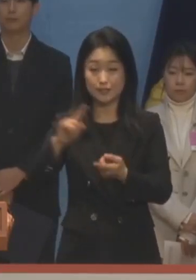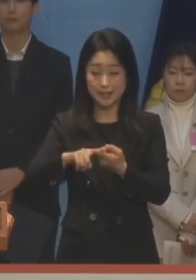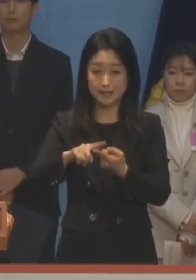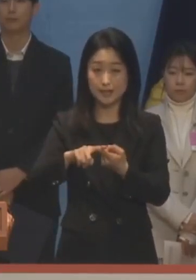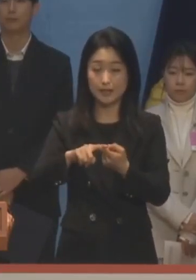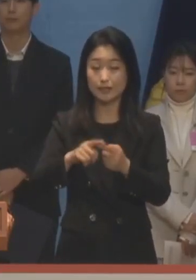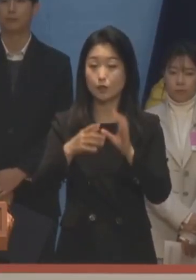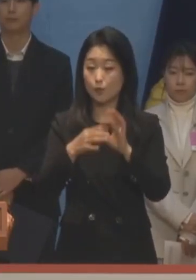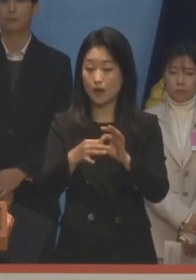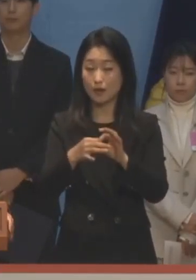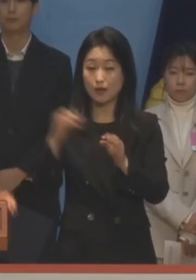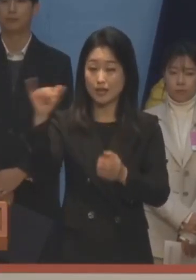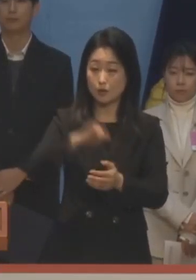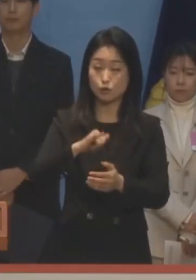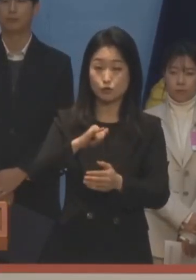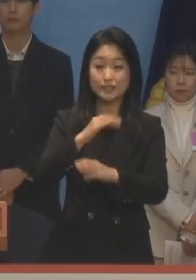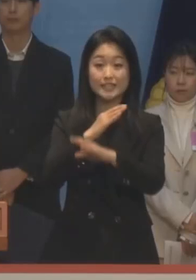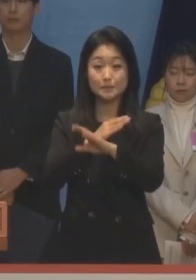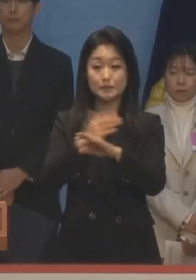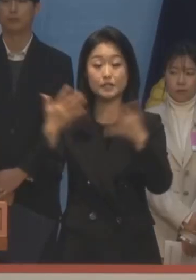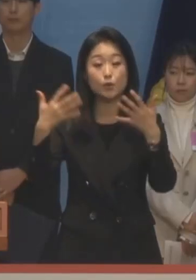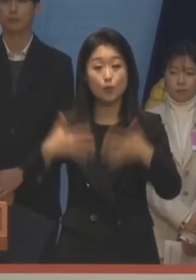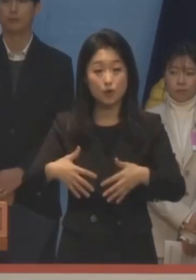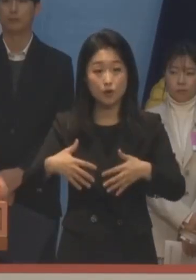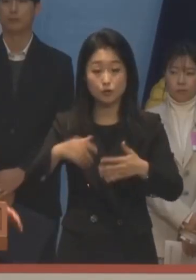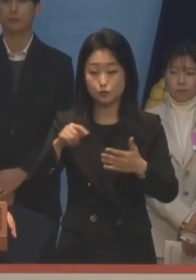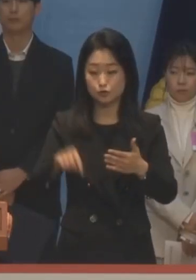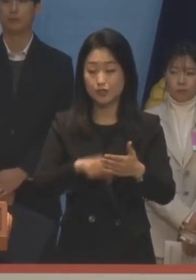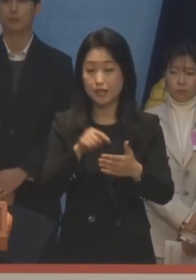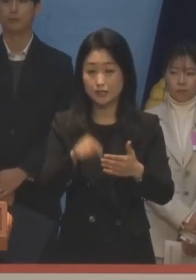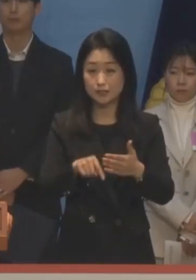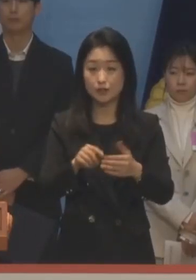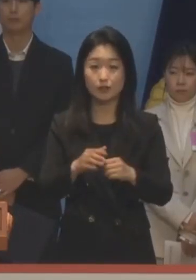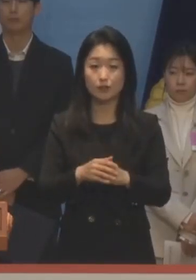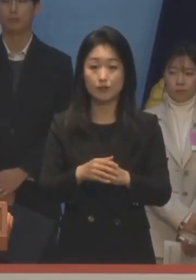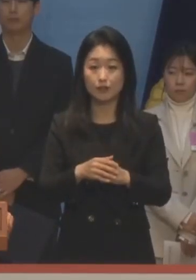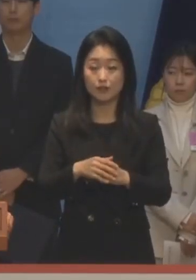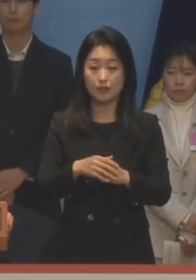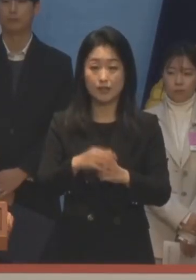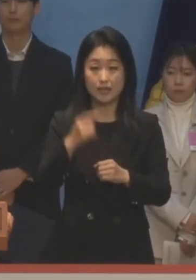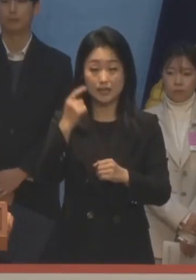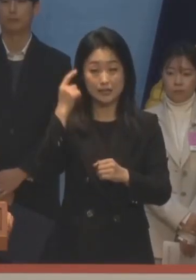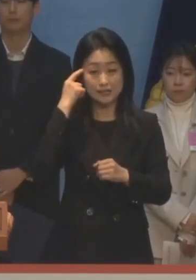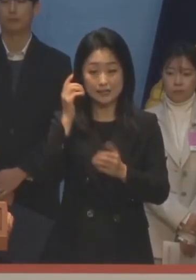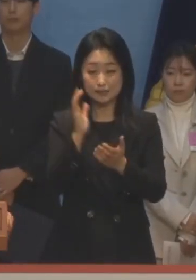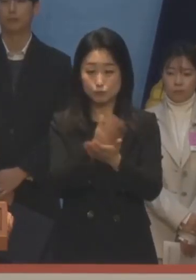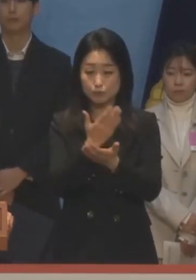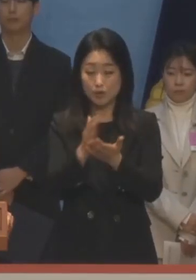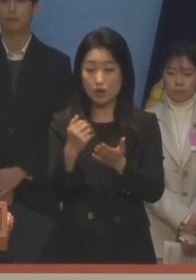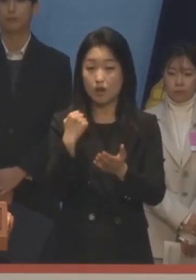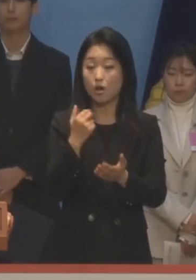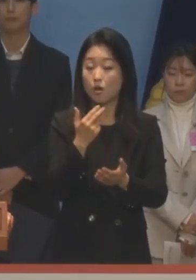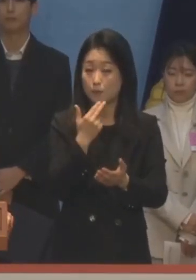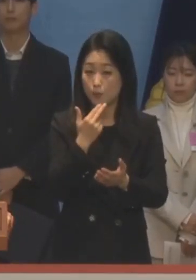등에서 입국 금지 요건으로 사리 분별력이 없고 국내에서